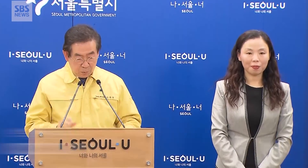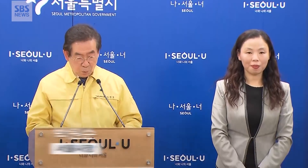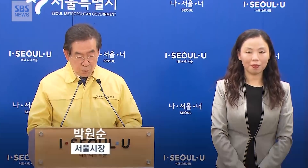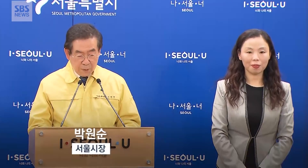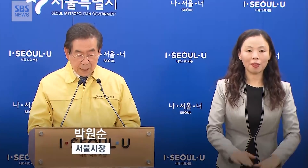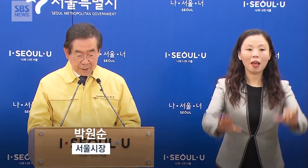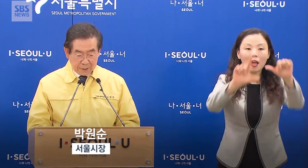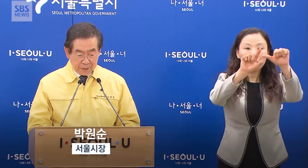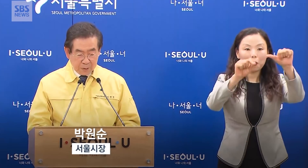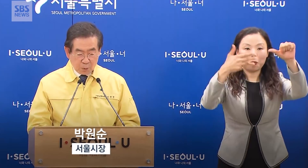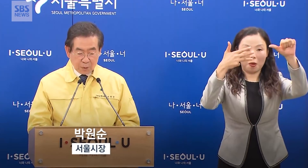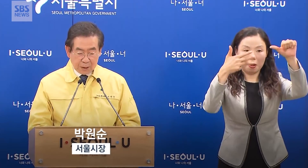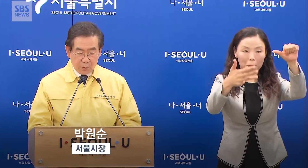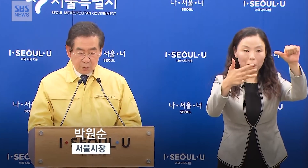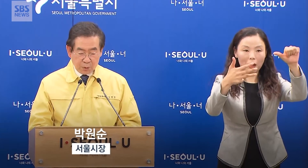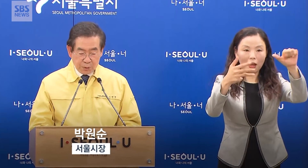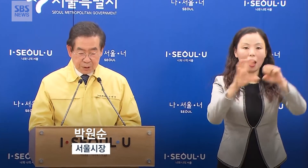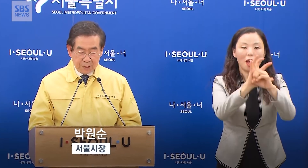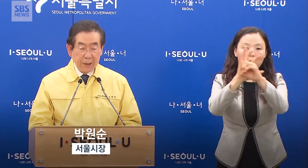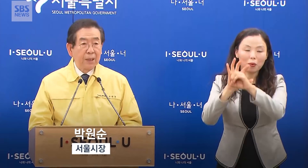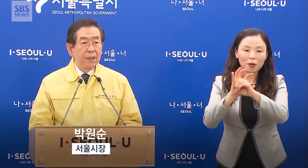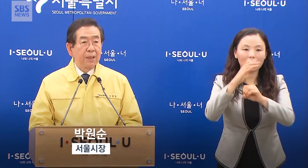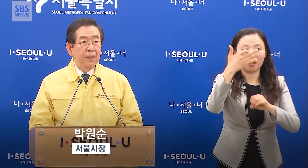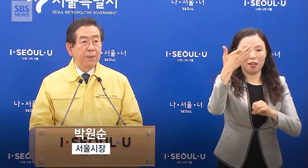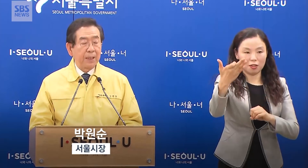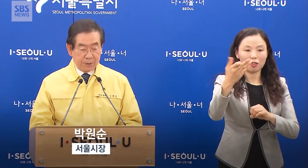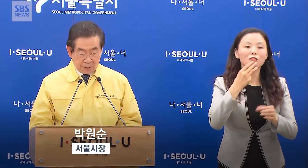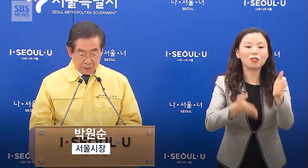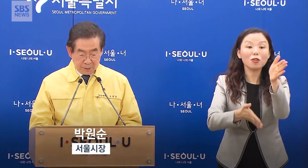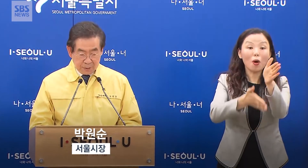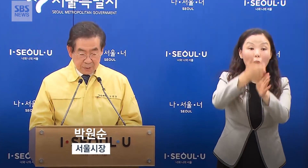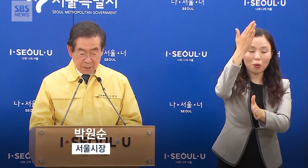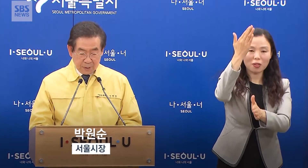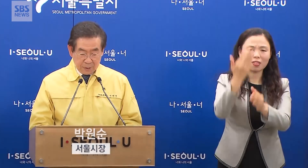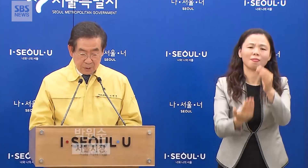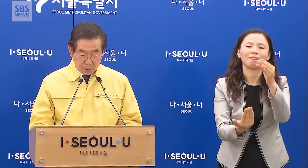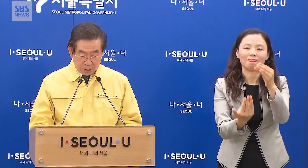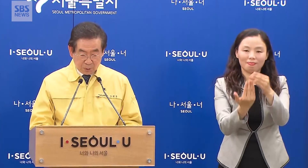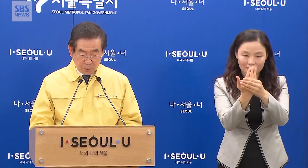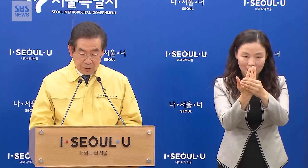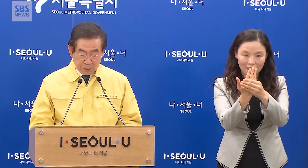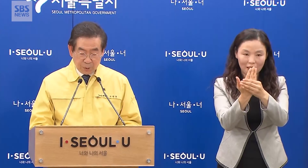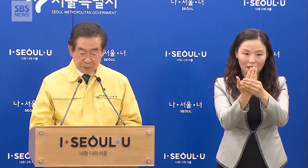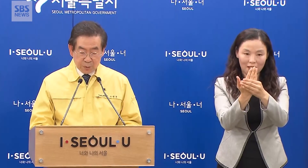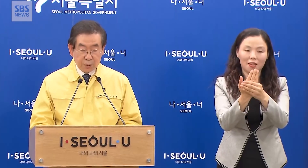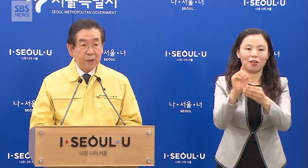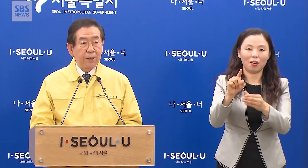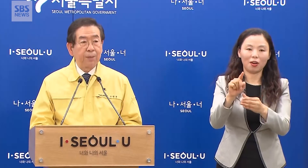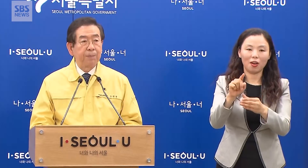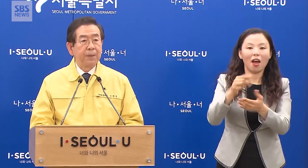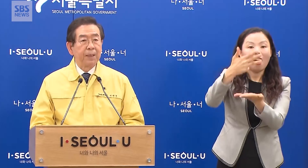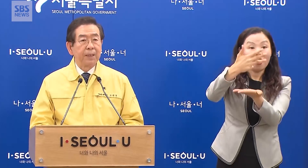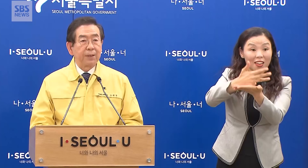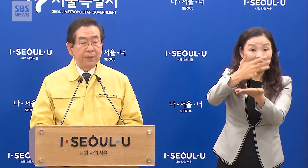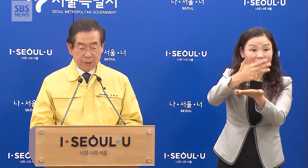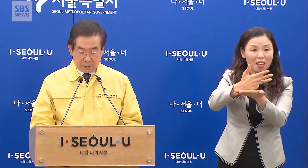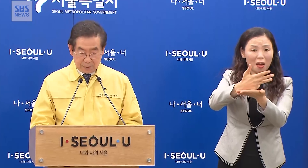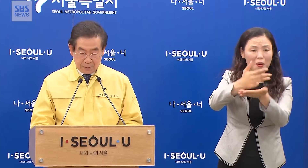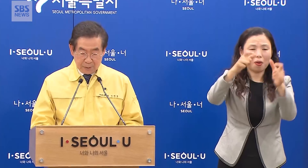어 5월 8일 그러나 인구 소식 에 발생 현황 것도 이대원 소재 클럽